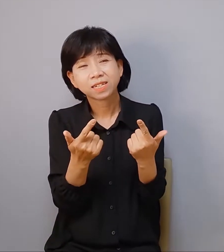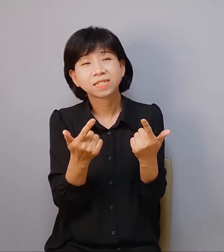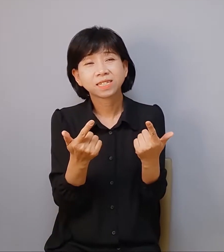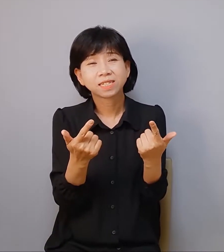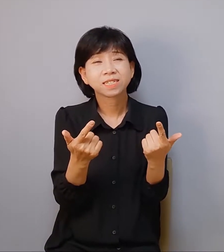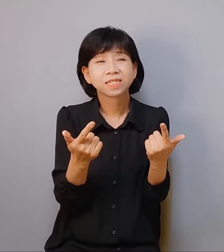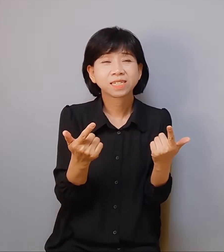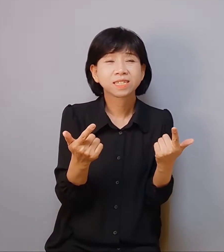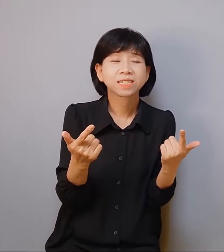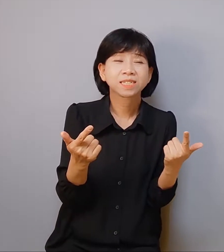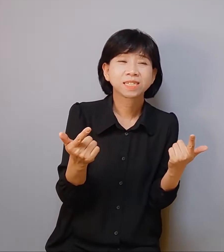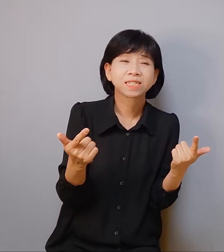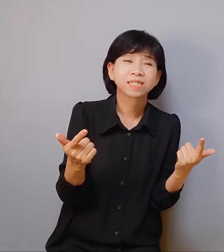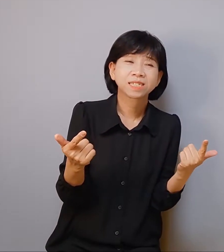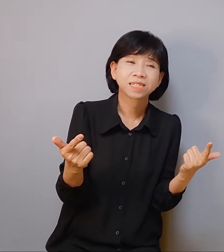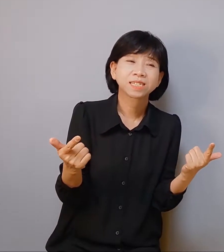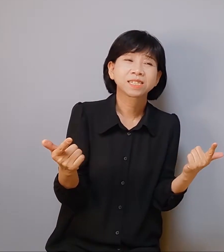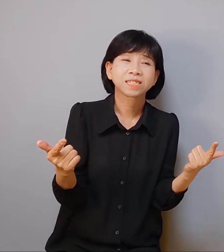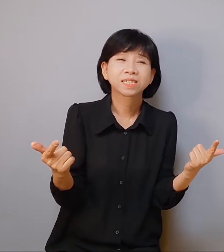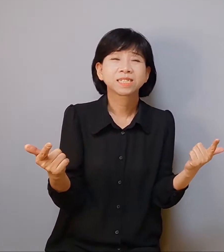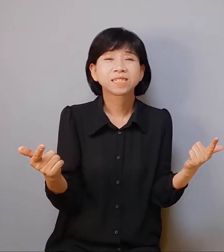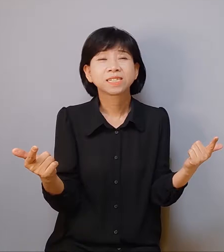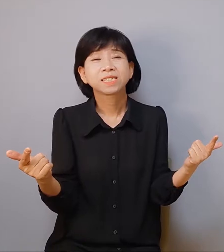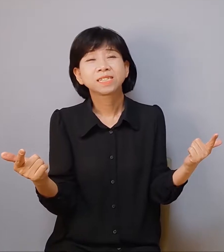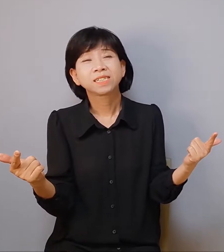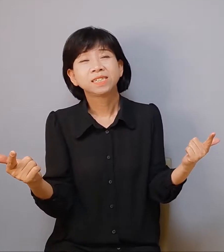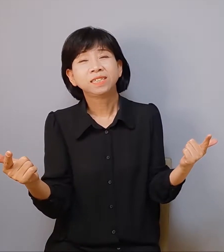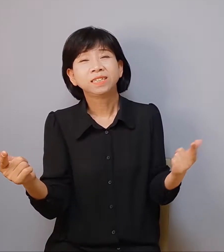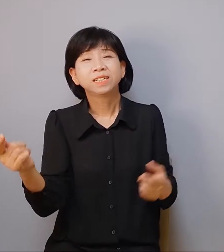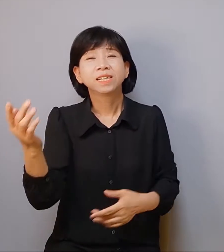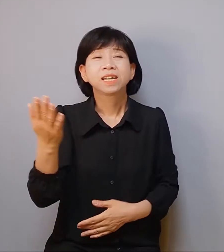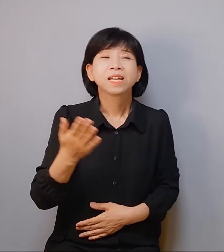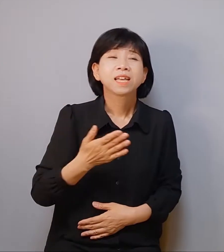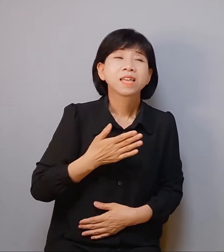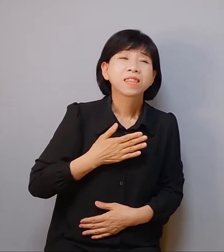아니하. 나의 구원, 나의 영광,